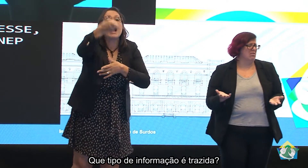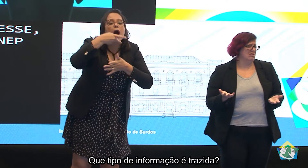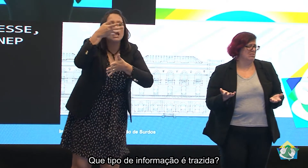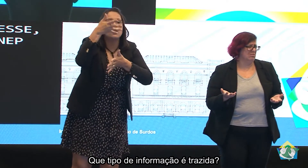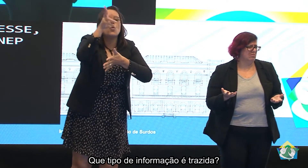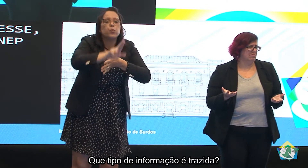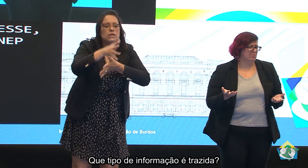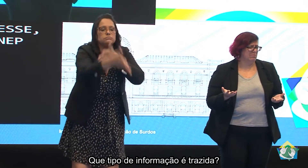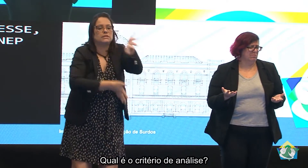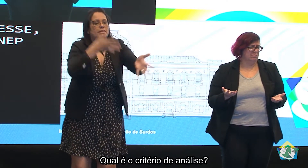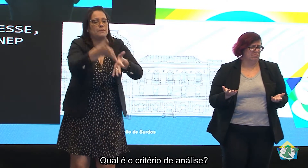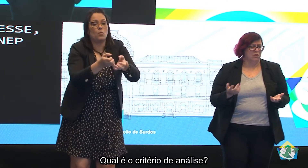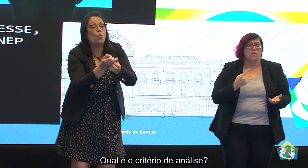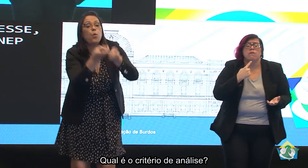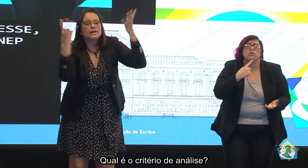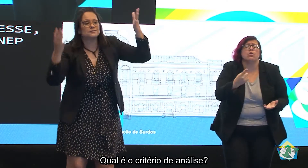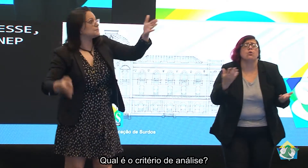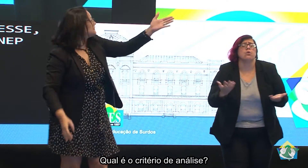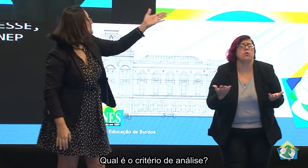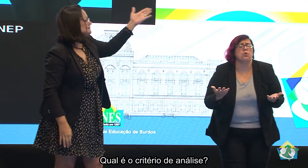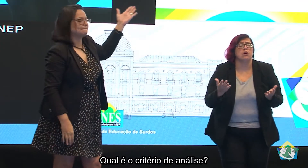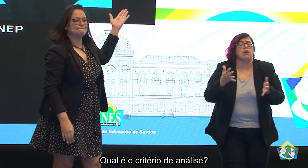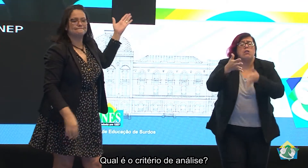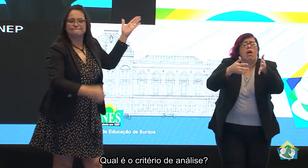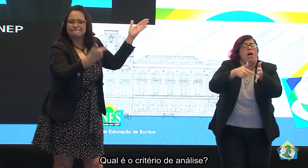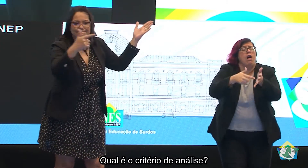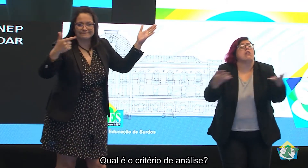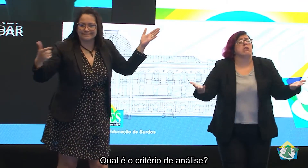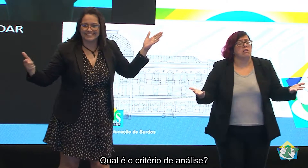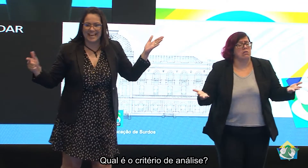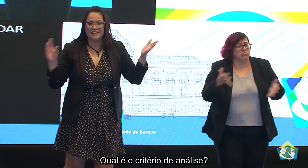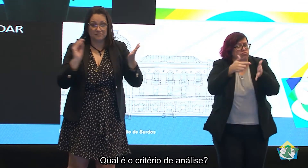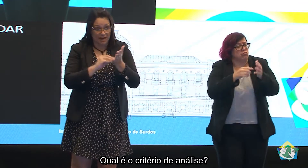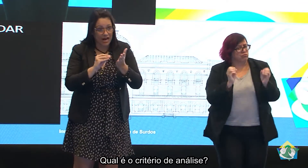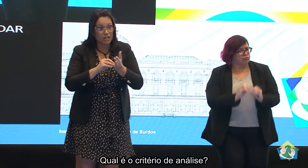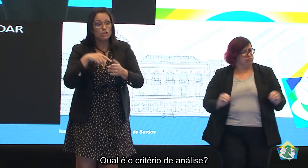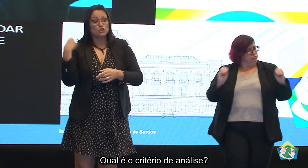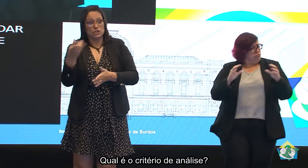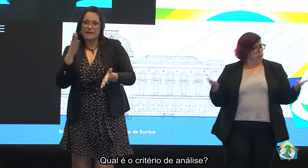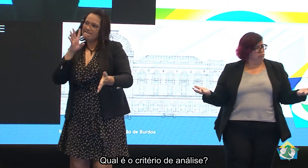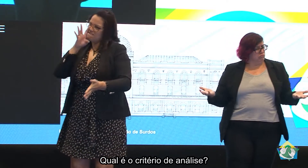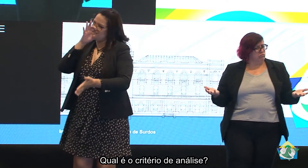é trazida? Qual é o critério de análise?